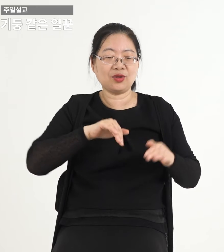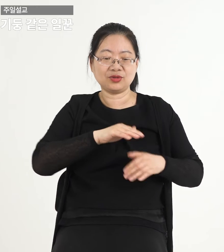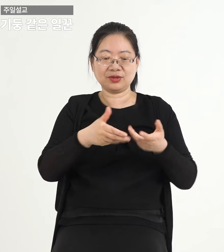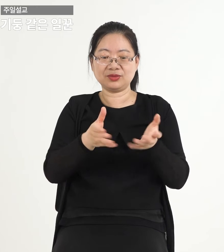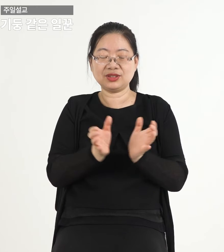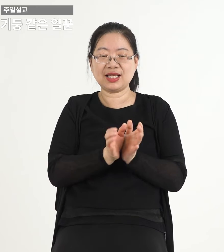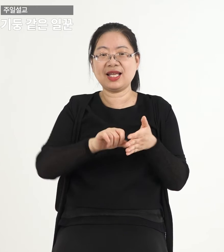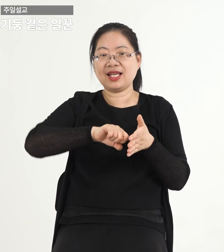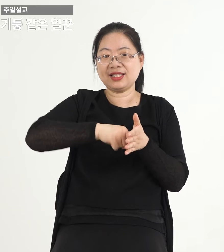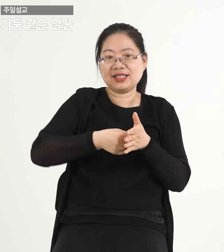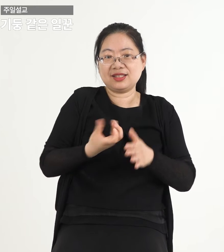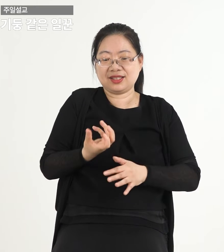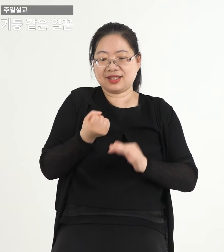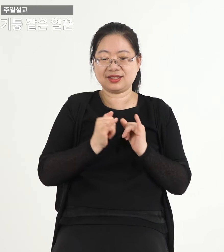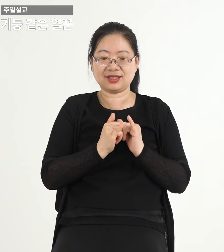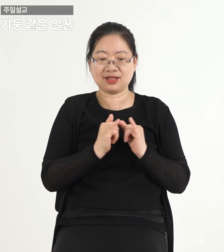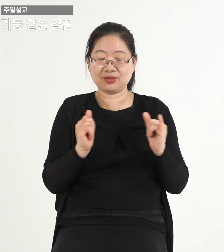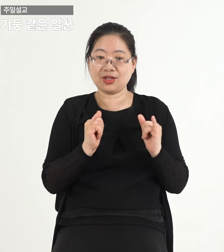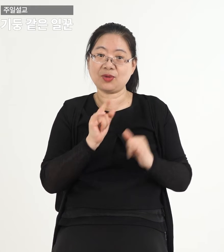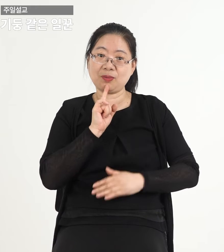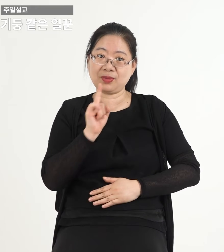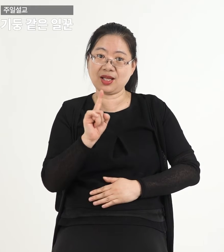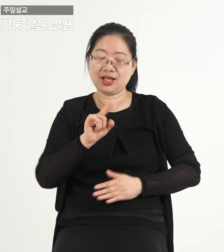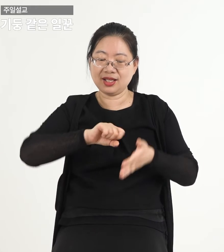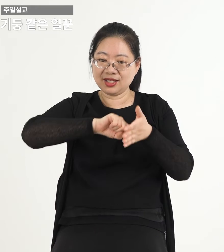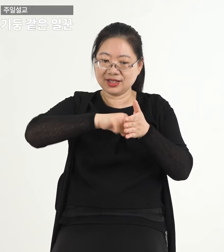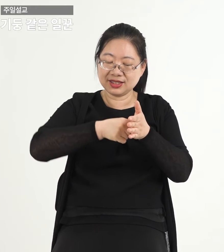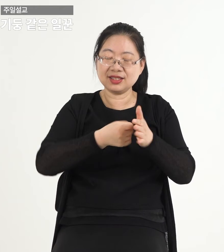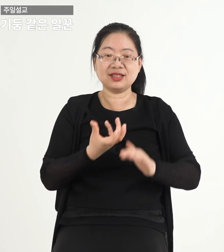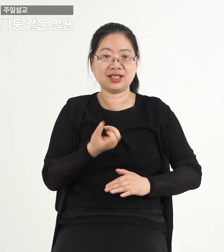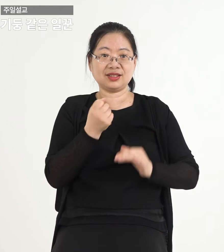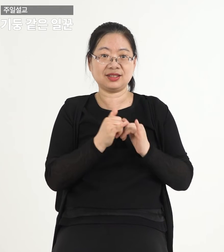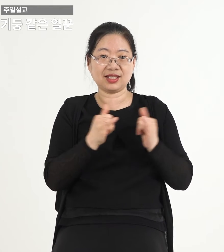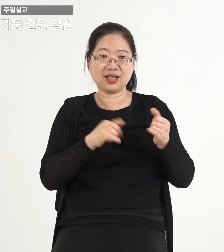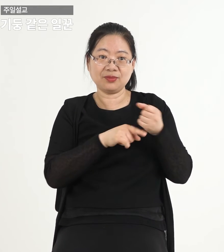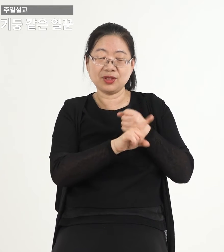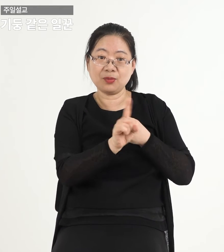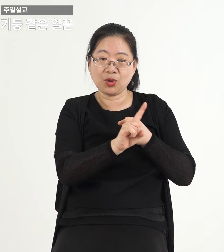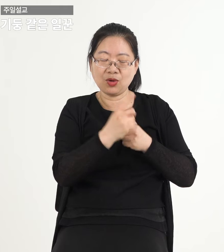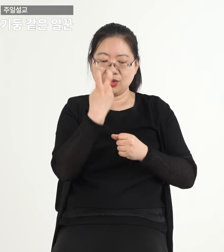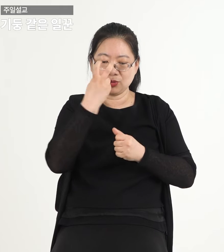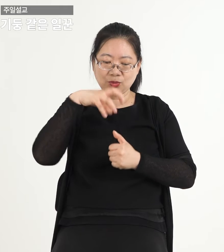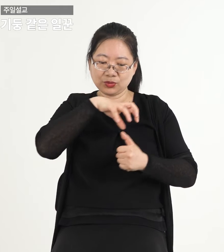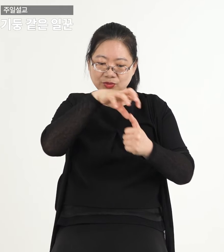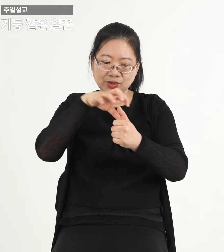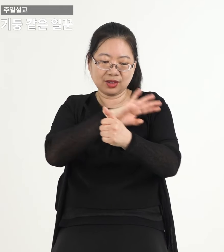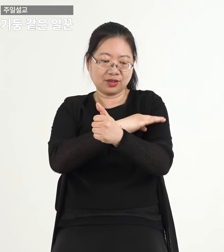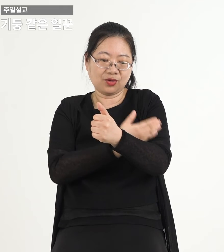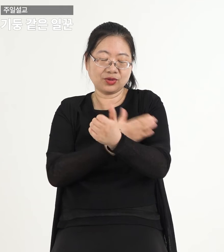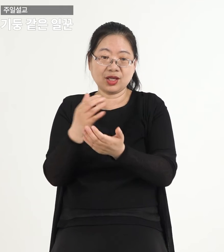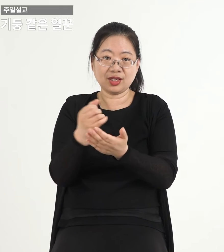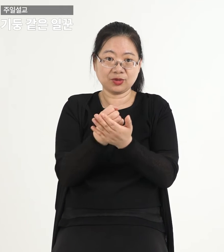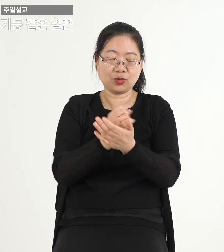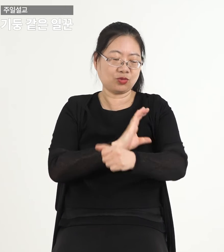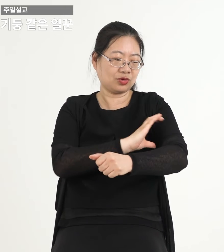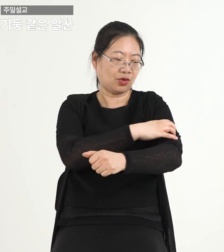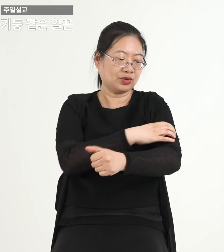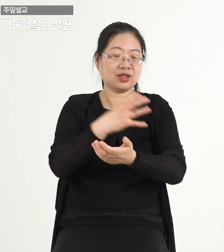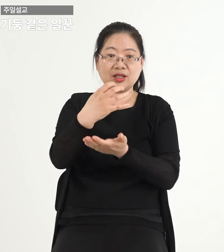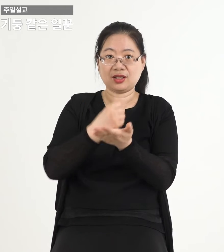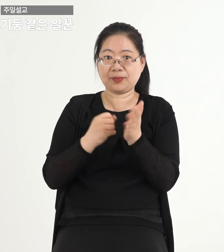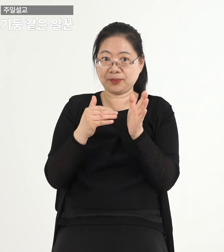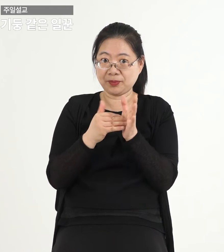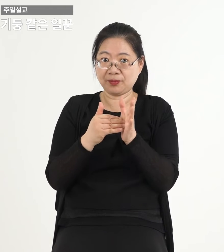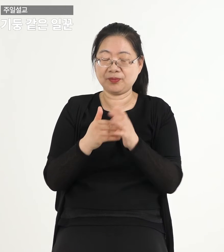부서의 키맨입니다. 키맨. 키맨이라는 것은 통제권을 갖고 있고 권위를 갖고 있다는